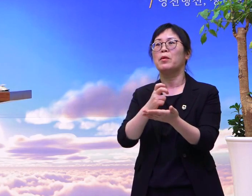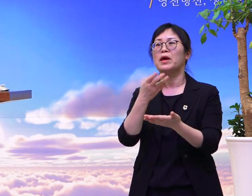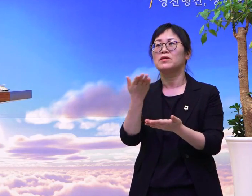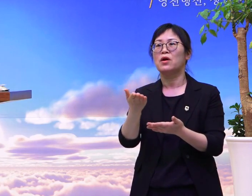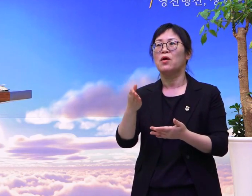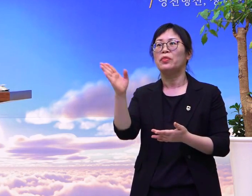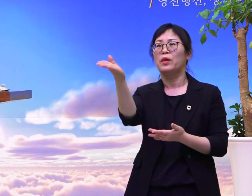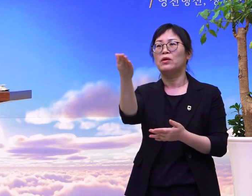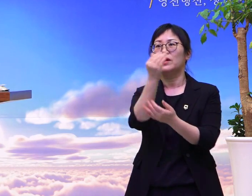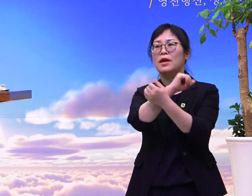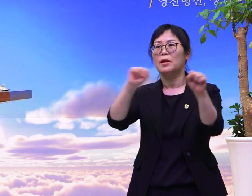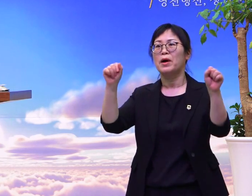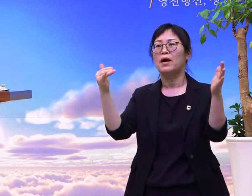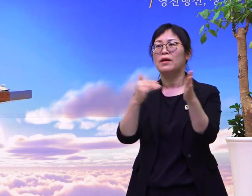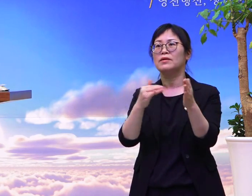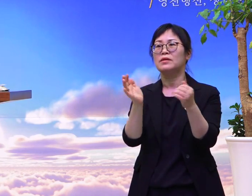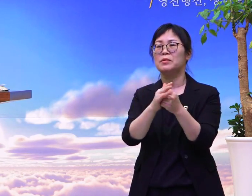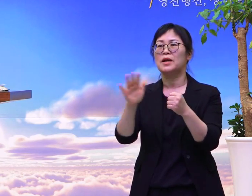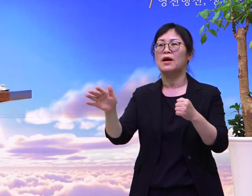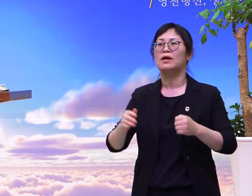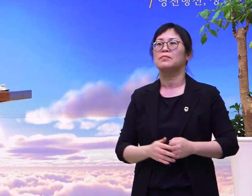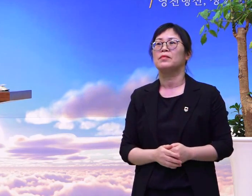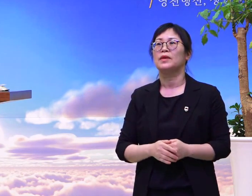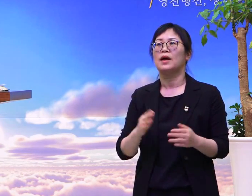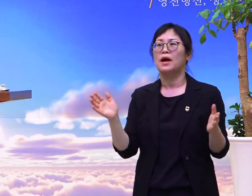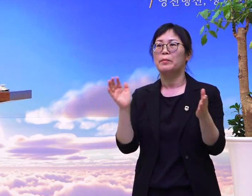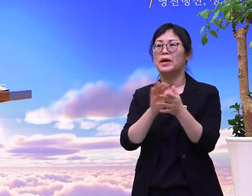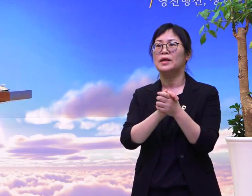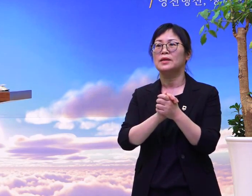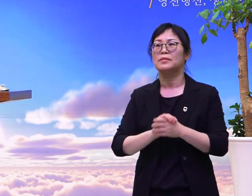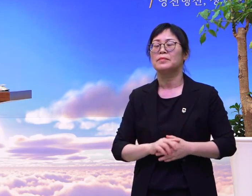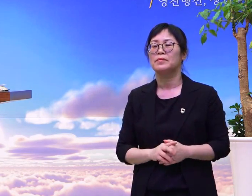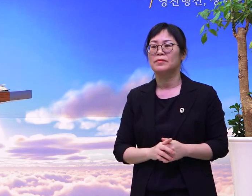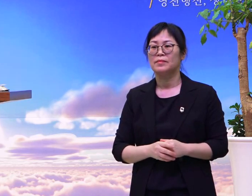사망의 법에서 너를 해방하였습니다. 아멘.